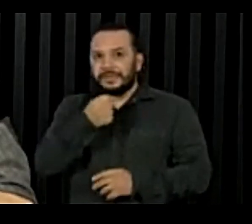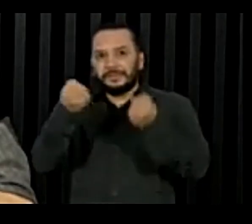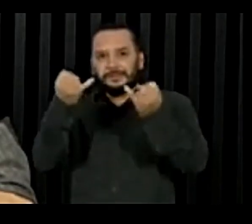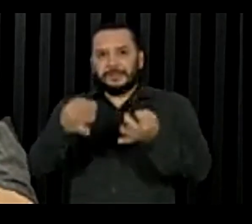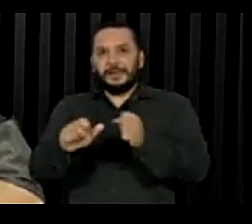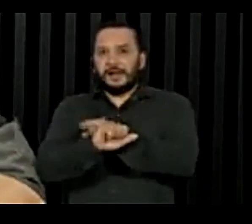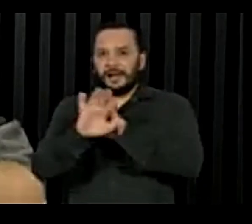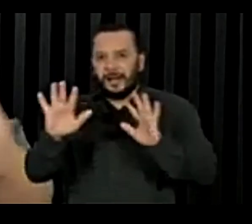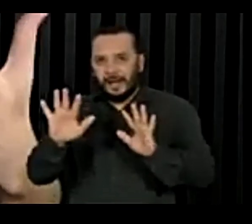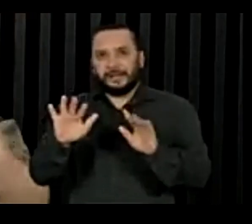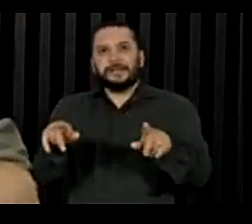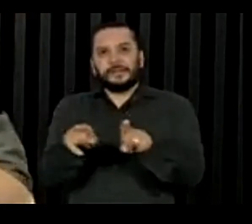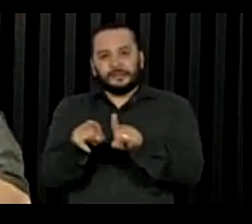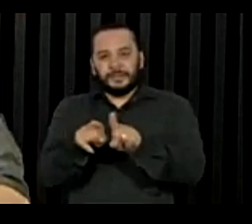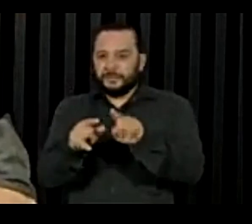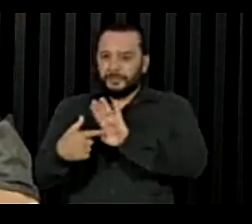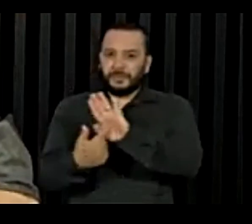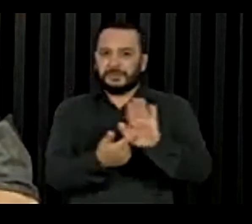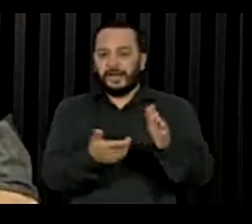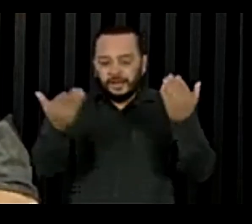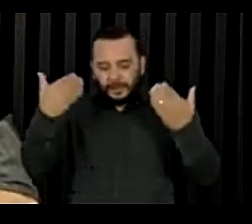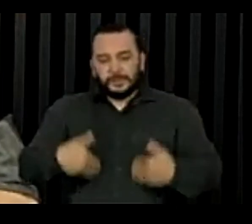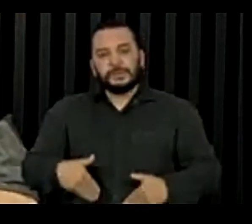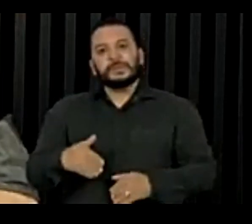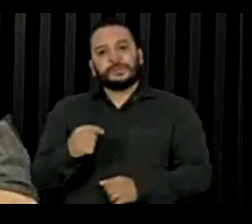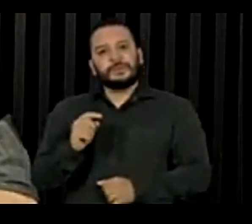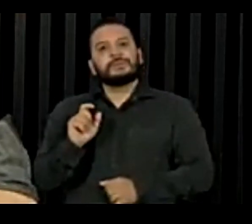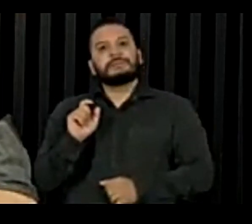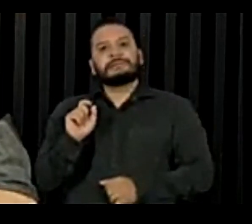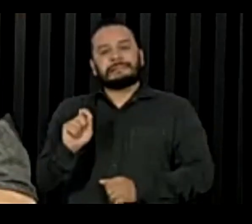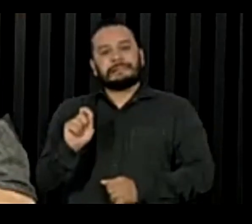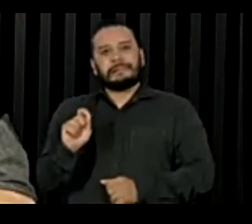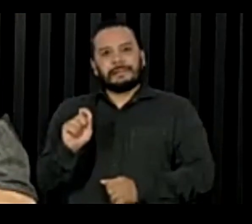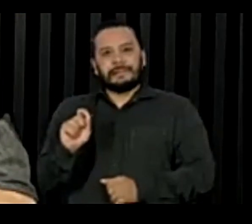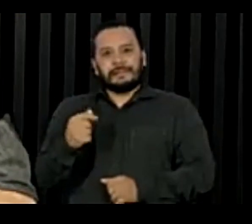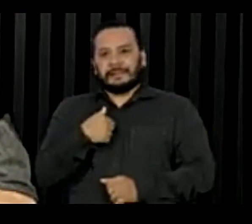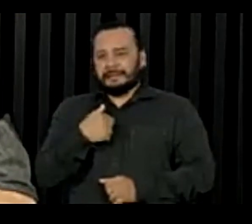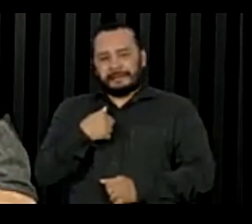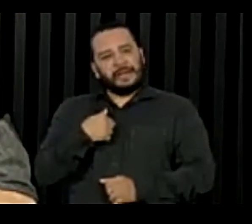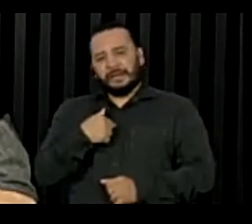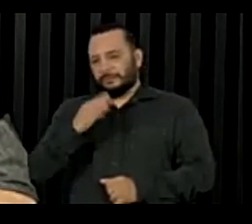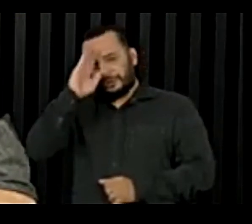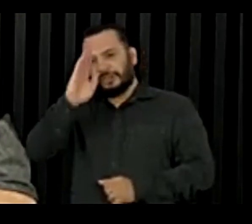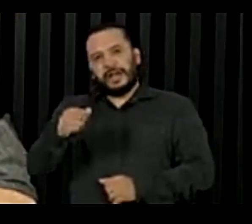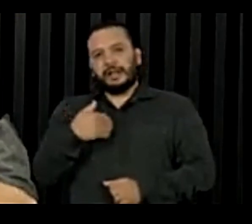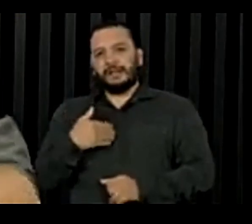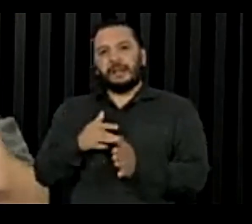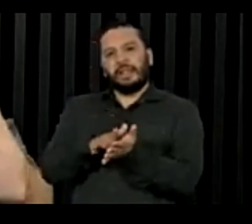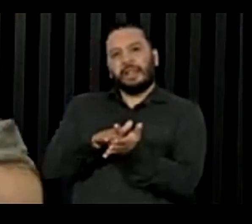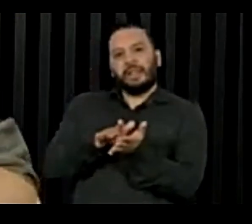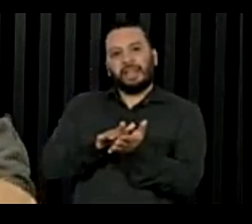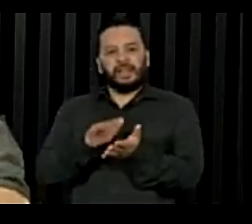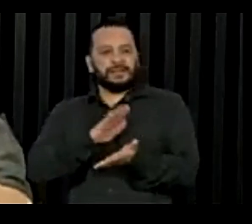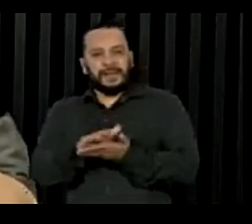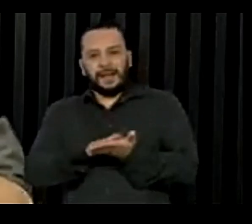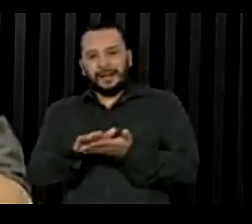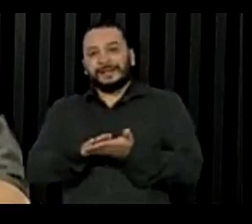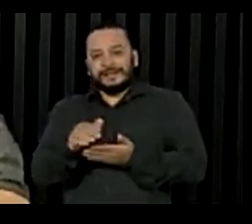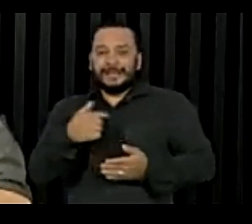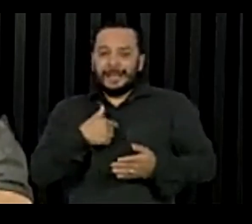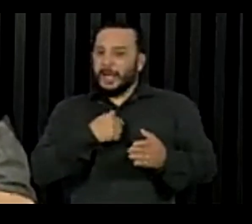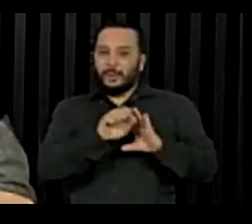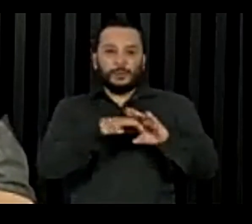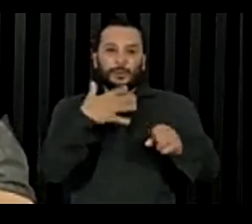e que eu possa mostrar um pouquinho de quem eu sou, sem nenhum tipo de filtro ou de intenções, sem estar no meu canal no YouTube, nem no